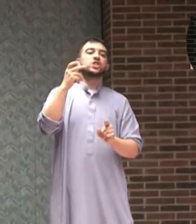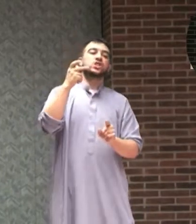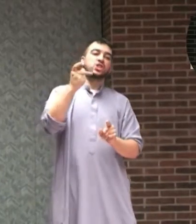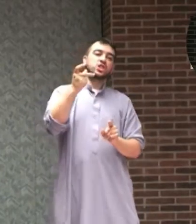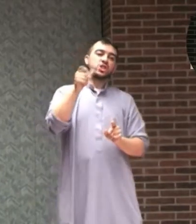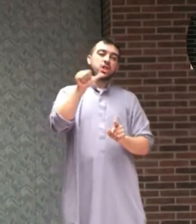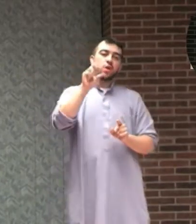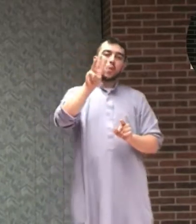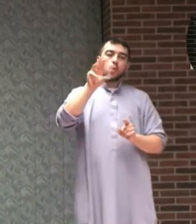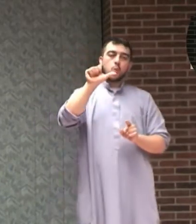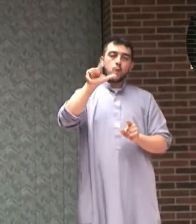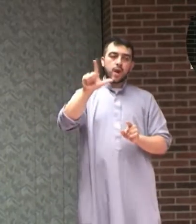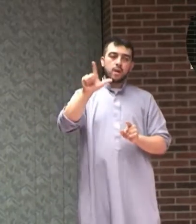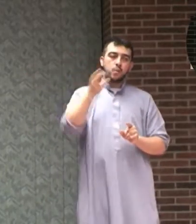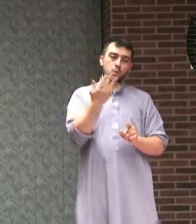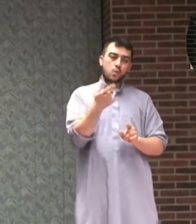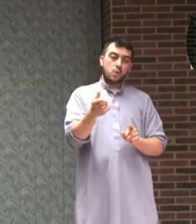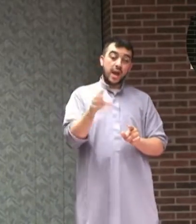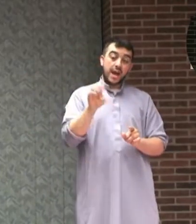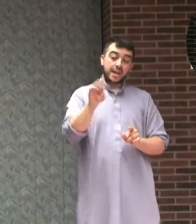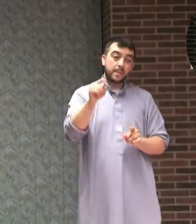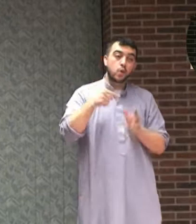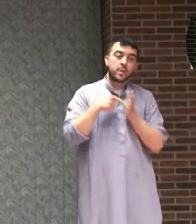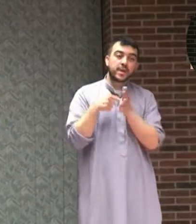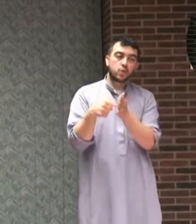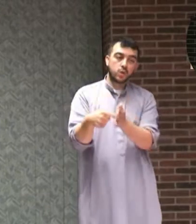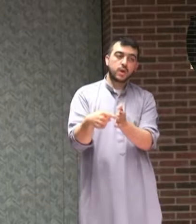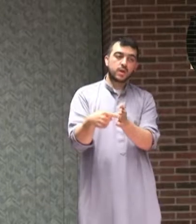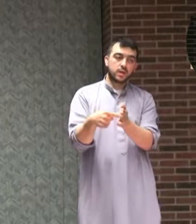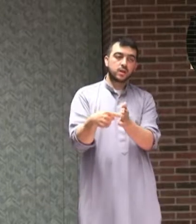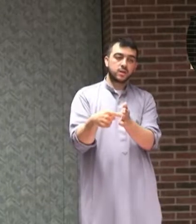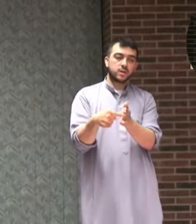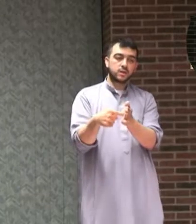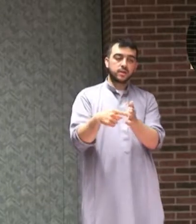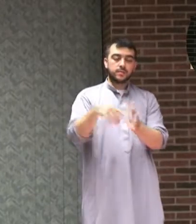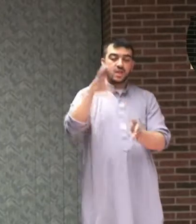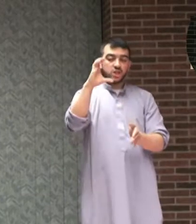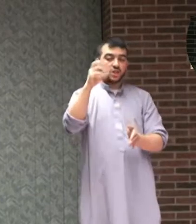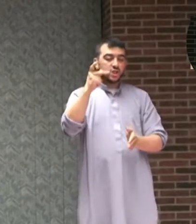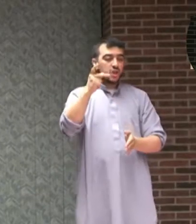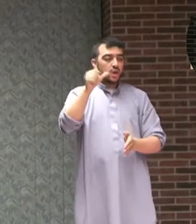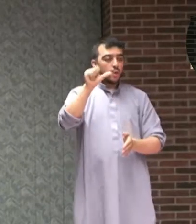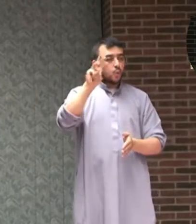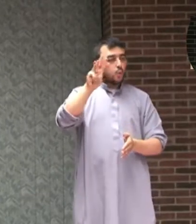de commencer par l'obligatoire et de le faire suivre par le surérogatoire. Et cela entre